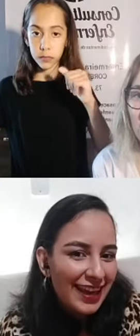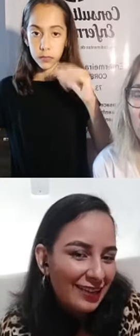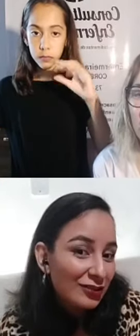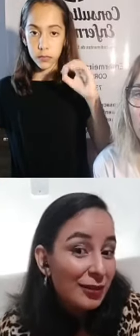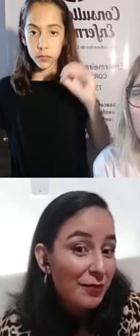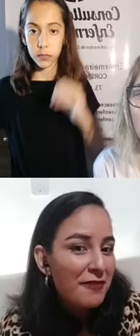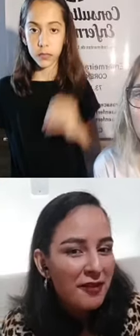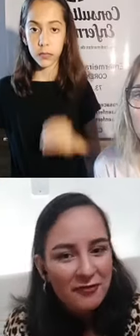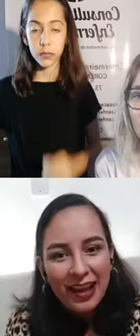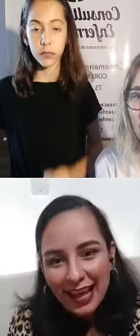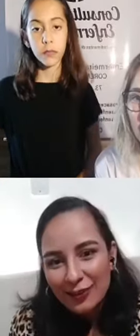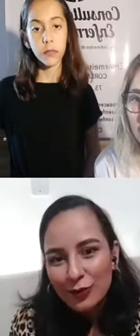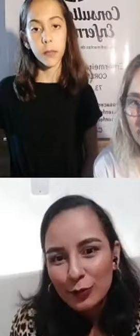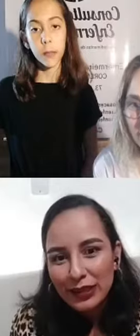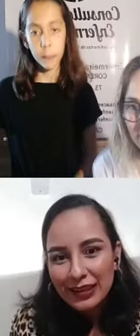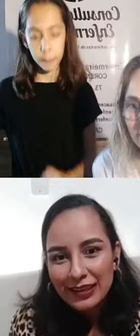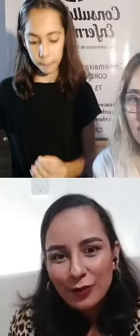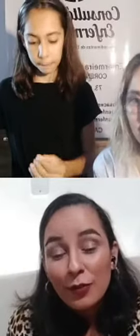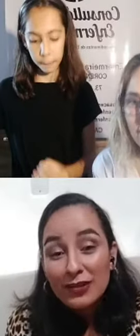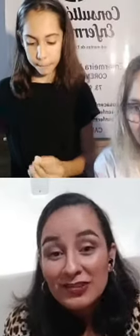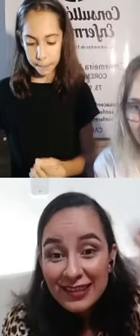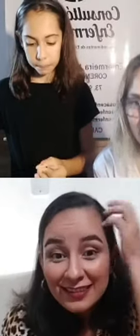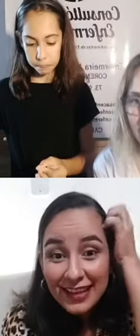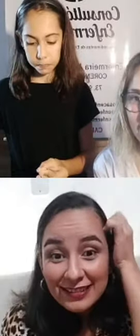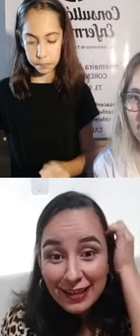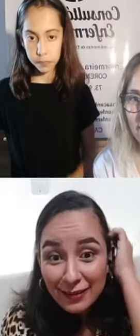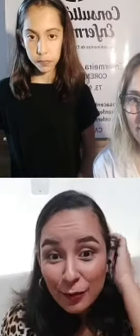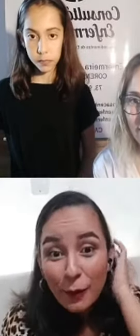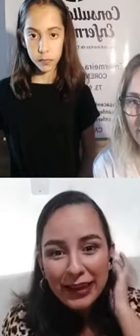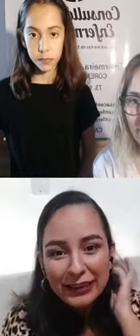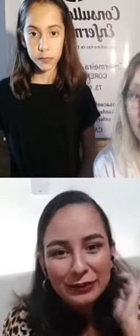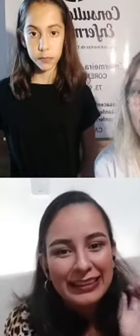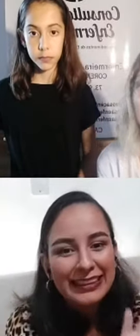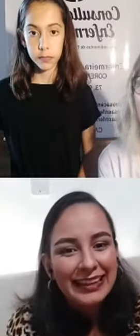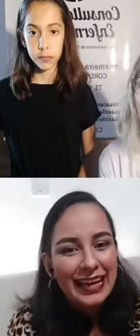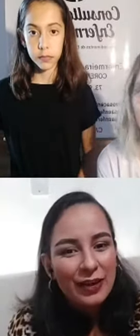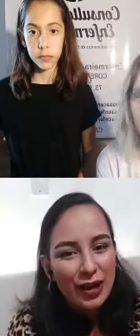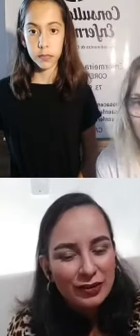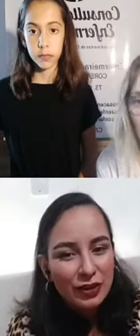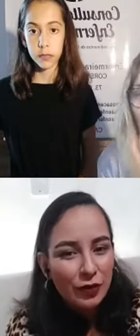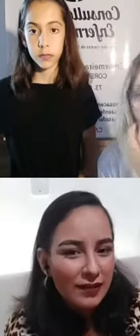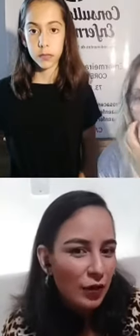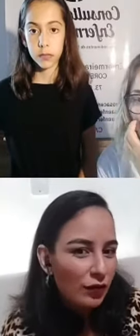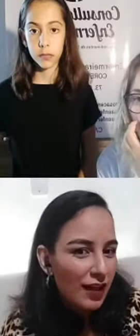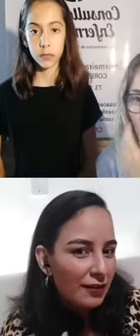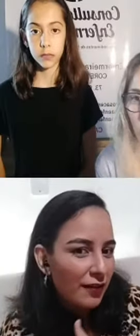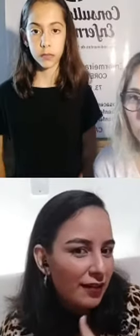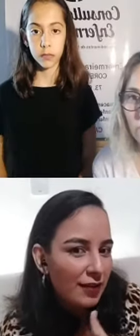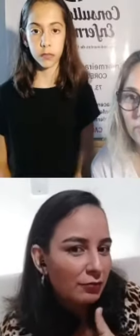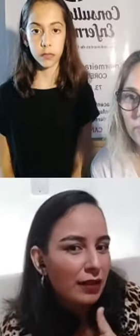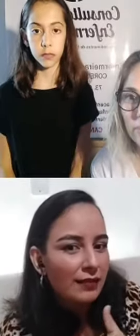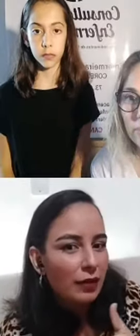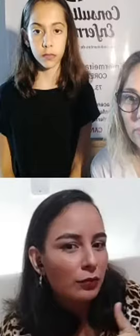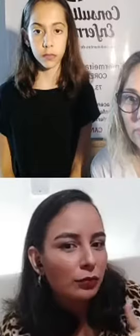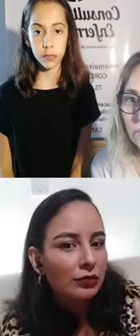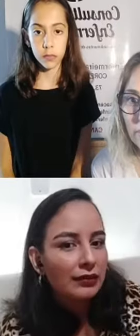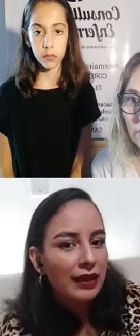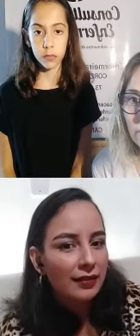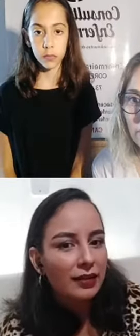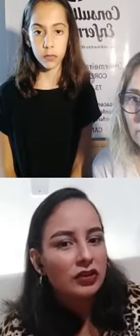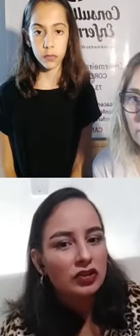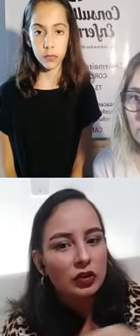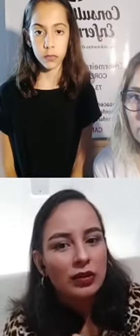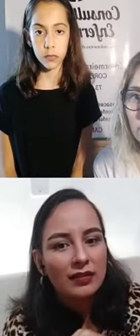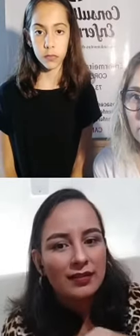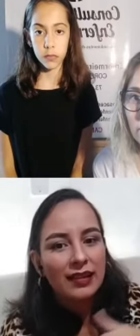porque a gente também vem falar sobre como a gente se sente nesse momento, né? Eu acho que você consegue fazer um desenho muito